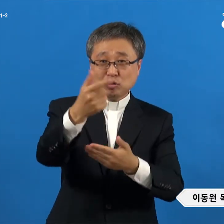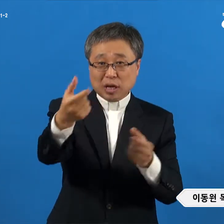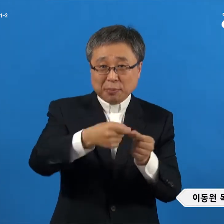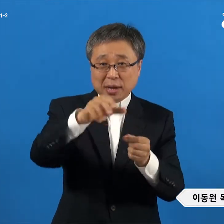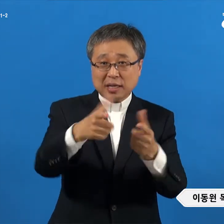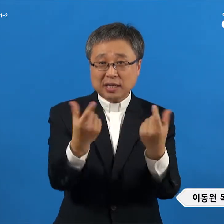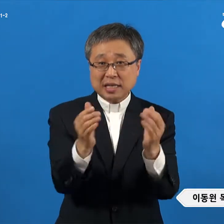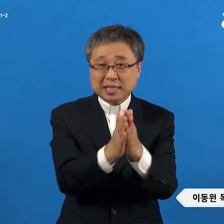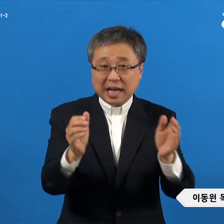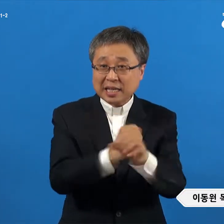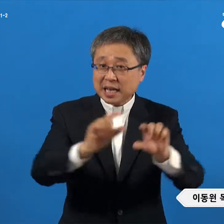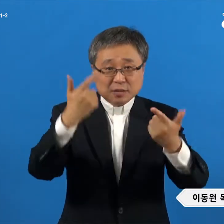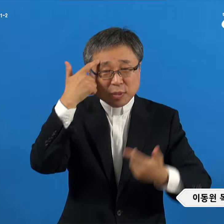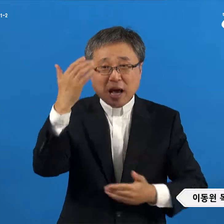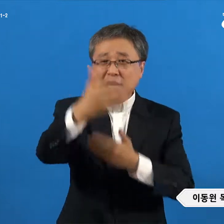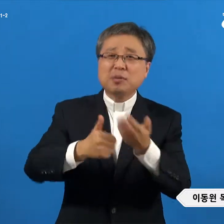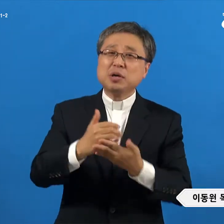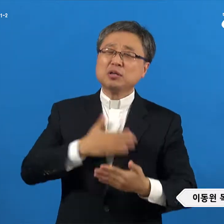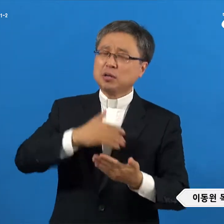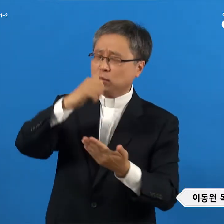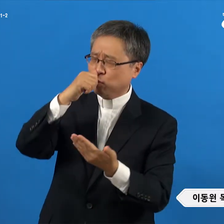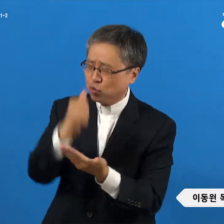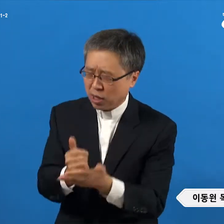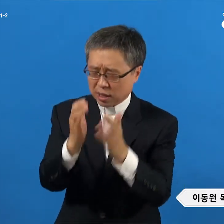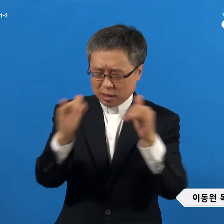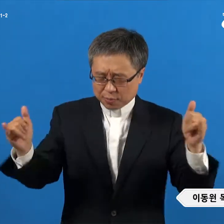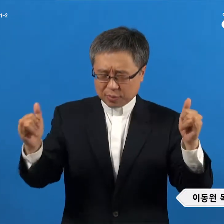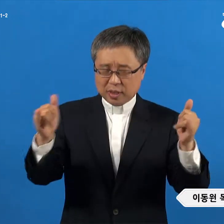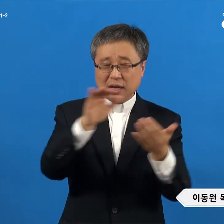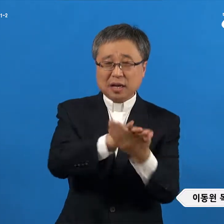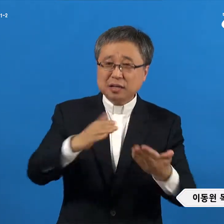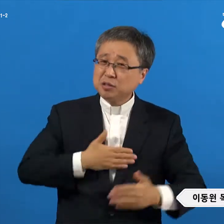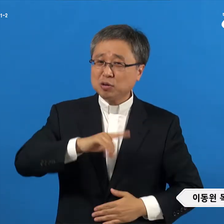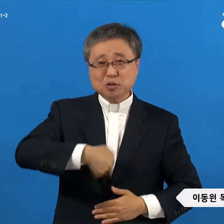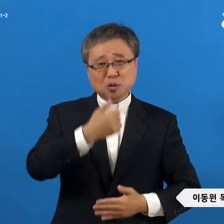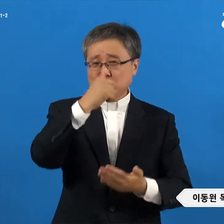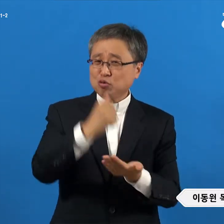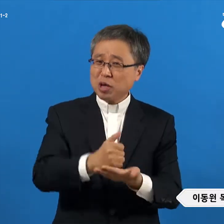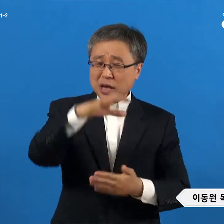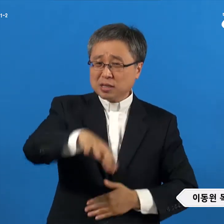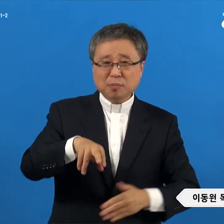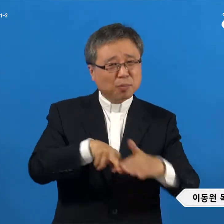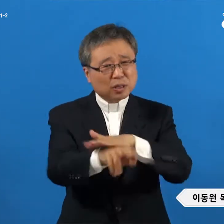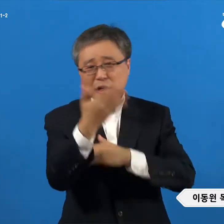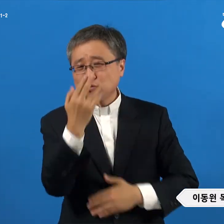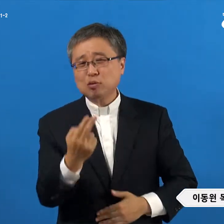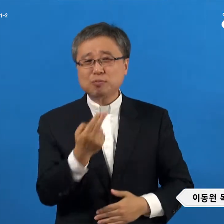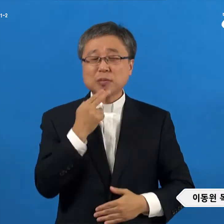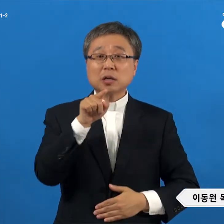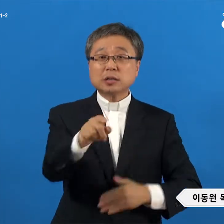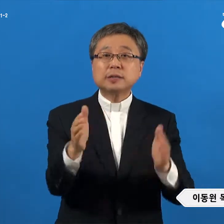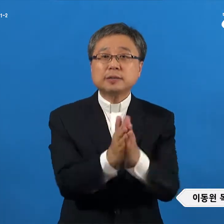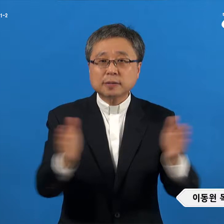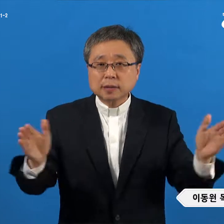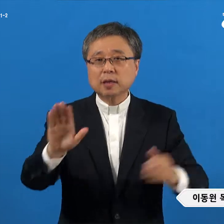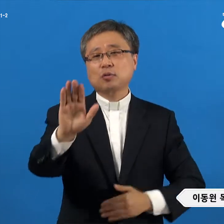않으시겠습니까? 하나님, 저는 죄인입니다. 저 스스로의 힘으로 죄에서 벗어날 수가 없습니다. 그것이 시작이에요. 그리고